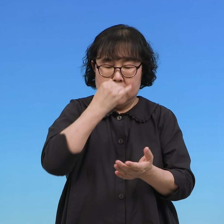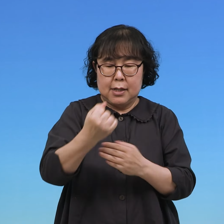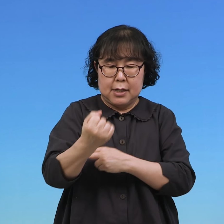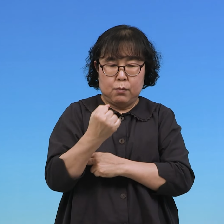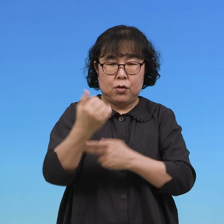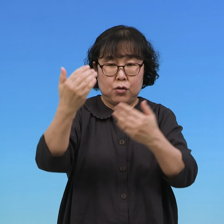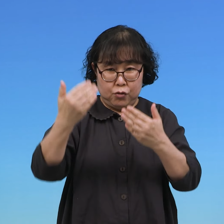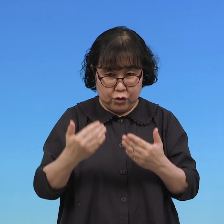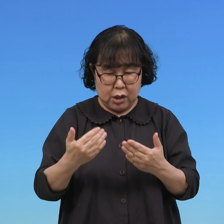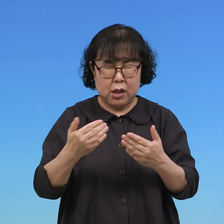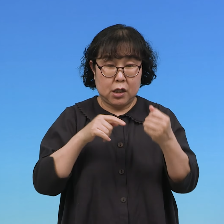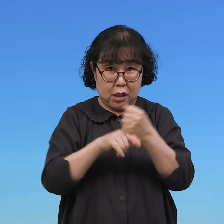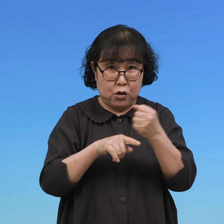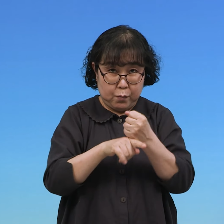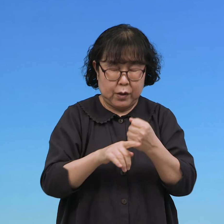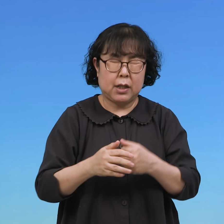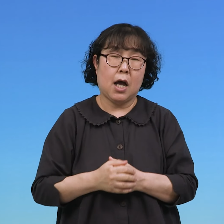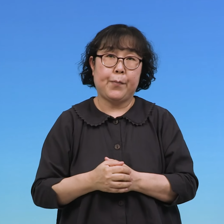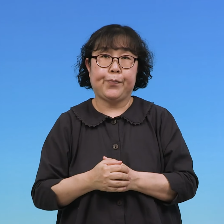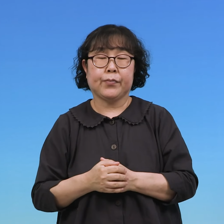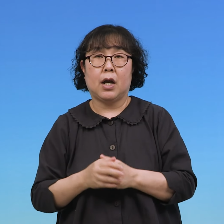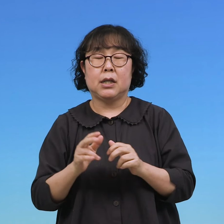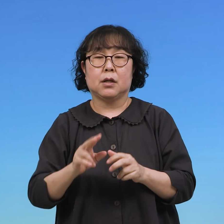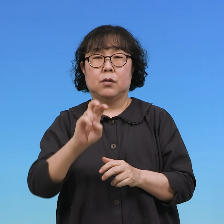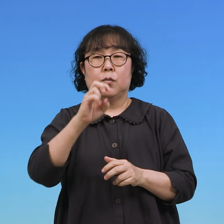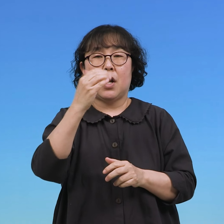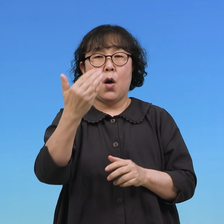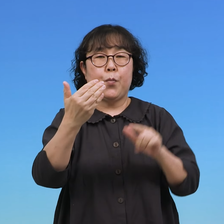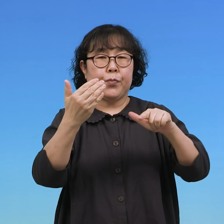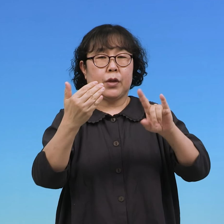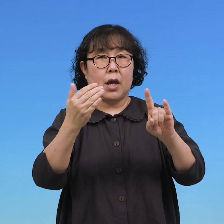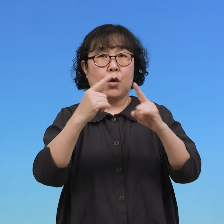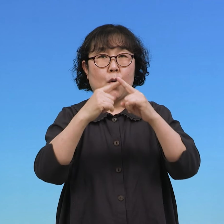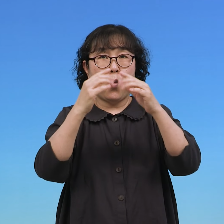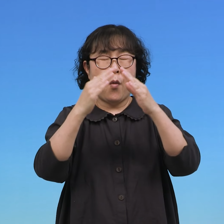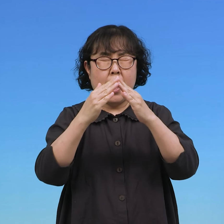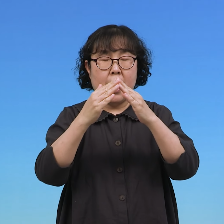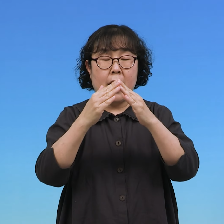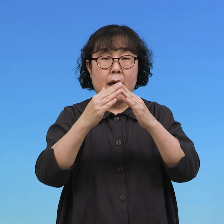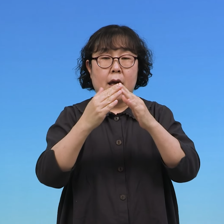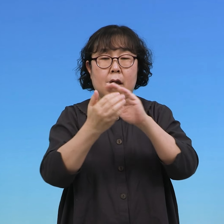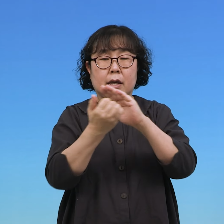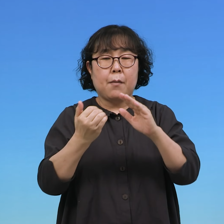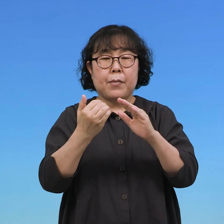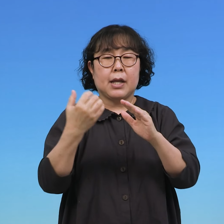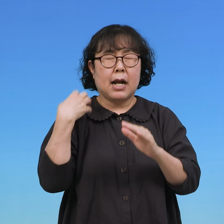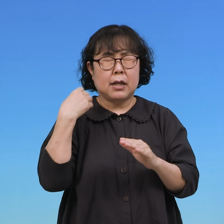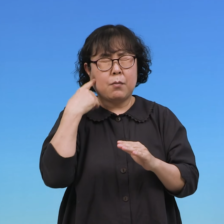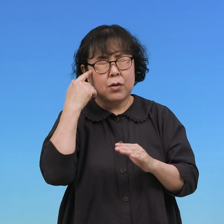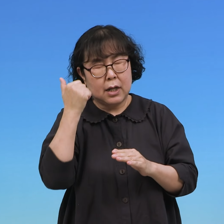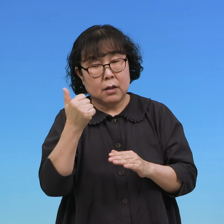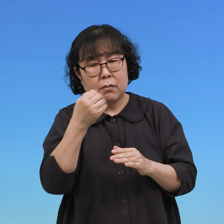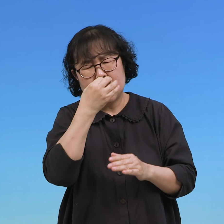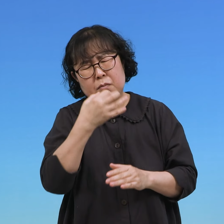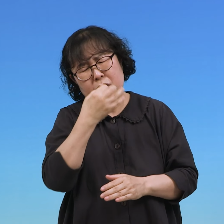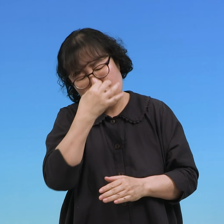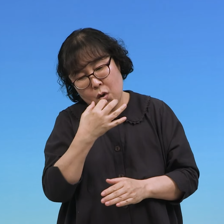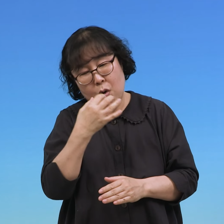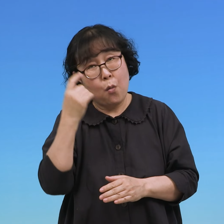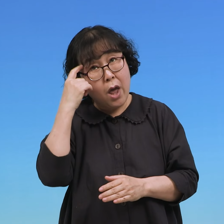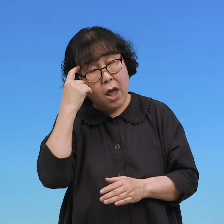지금 29 예비 담임 목사님들 엄청 힘듭니다. 왜 엄청 힘들어졌습니까? 이 담임 목사가